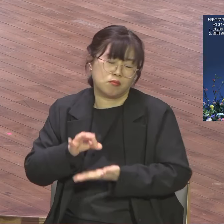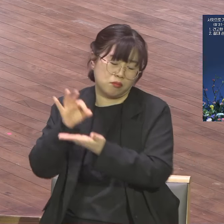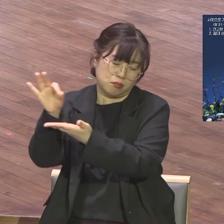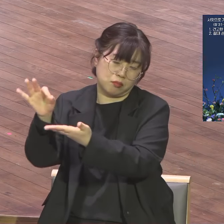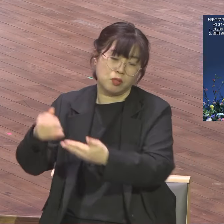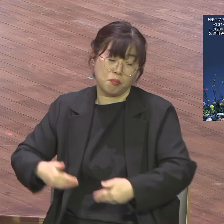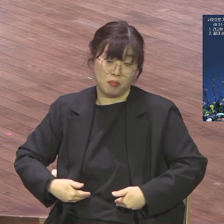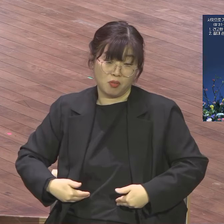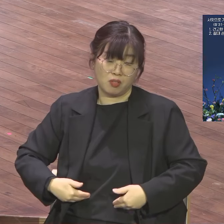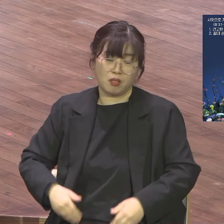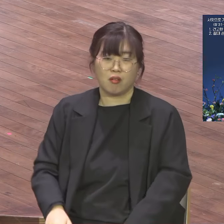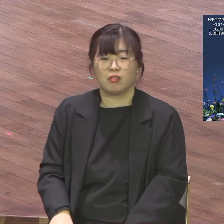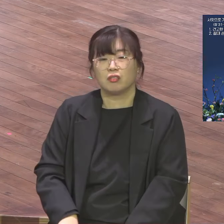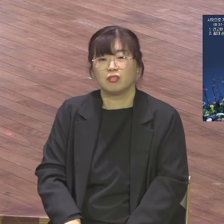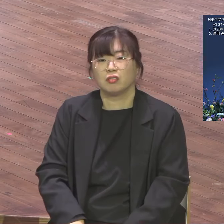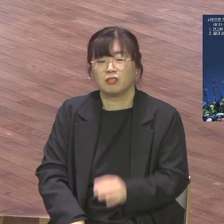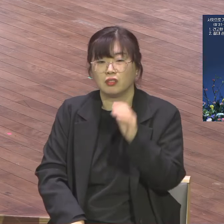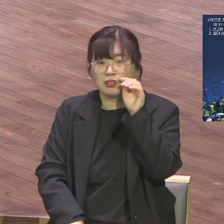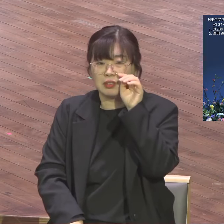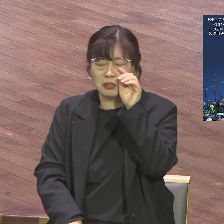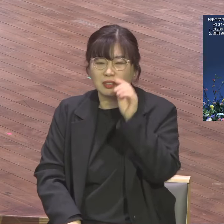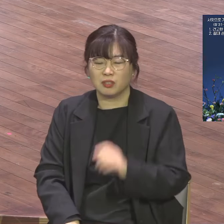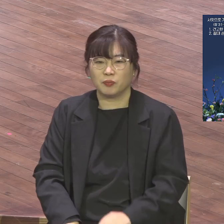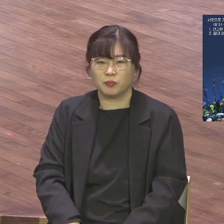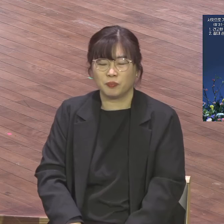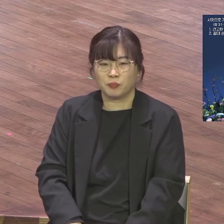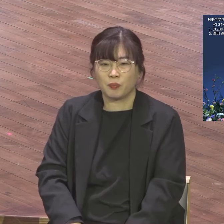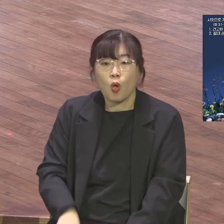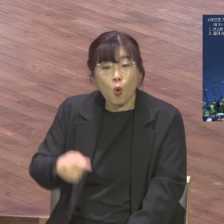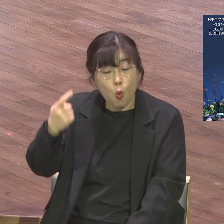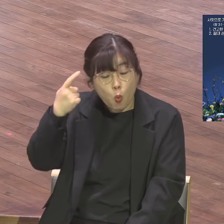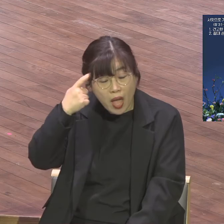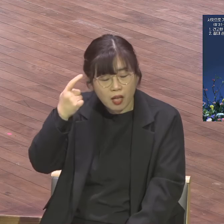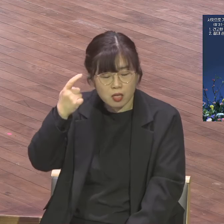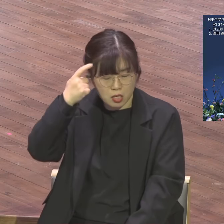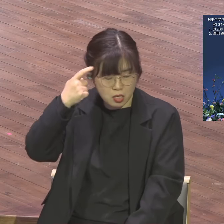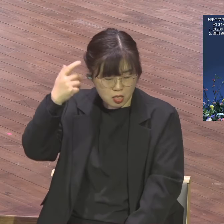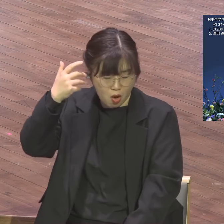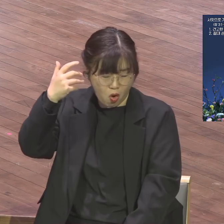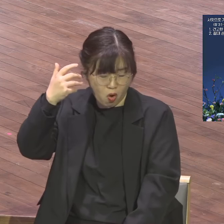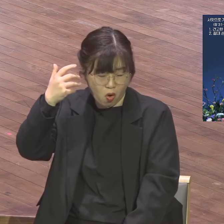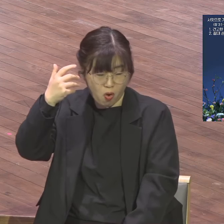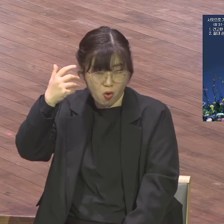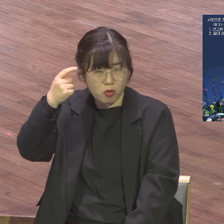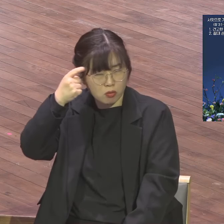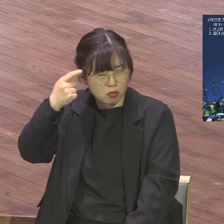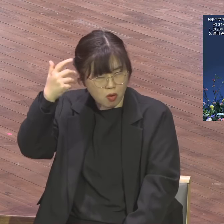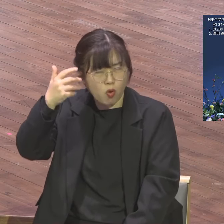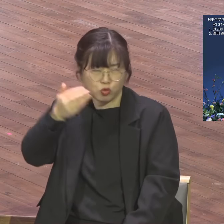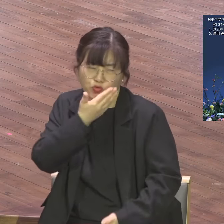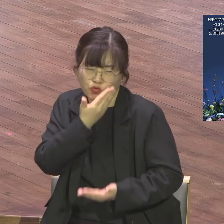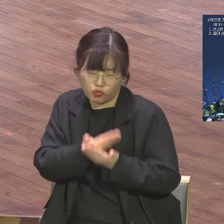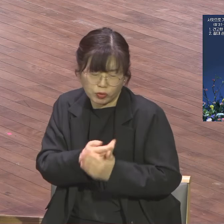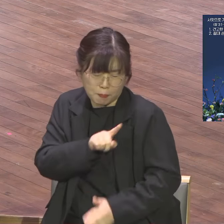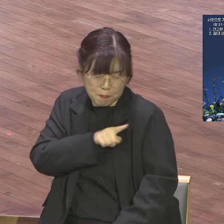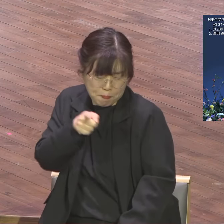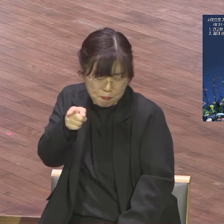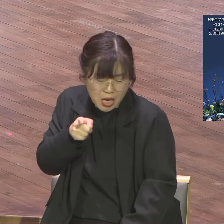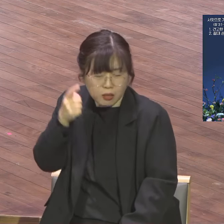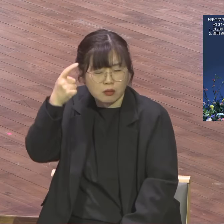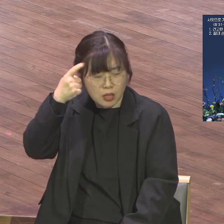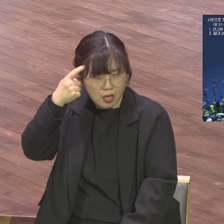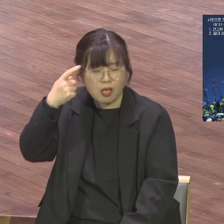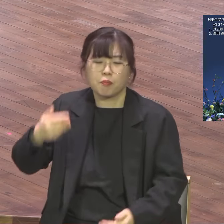자, 영적 우선순위가 분명해야 됩니다. 영계 모든 성도들 하나님께 무엇을 달라 하기